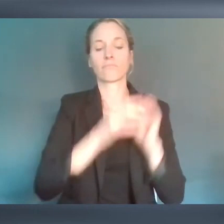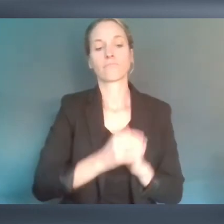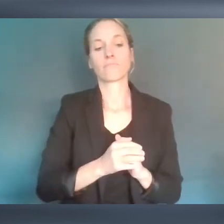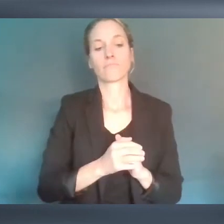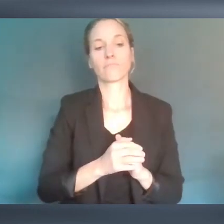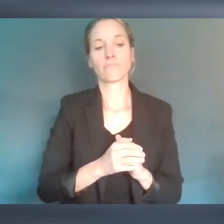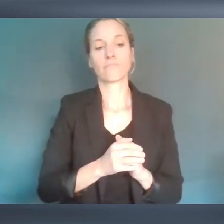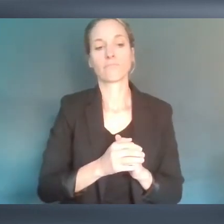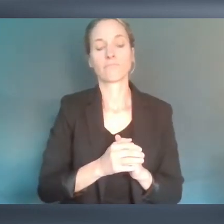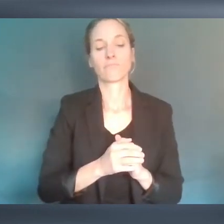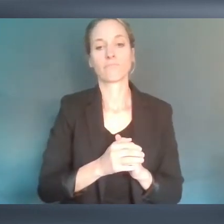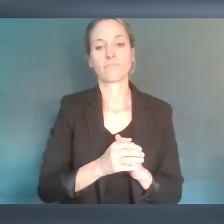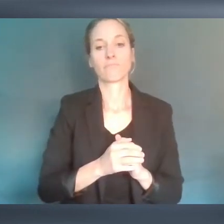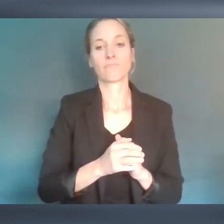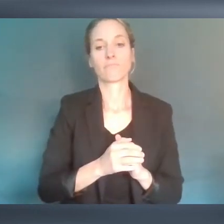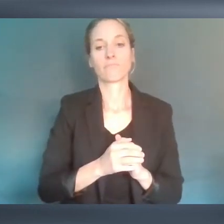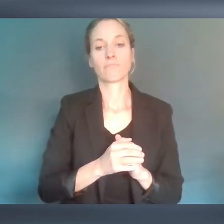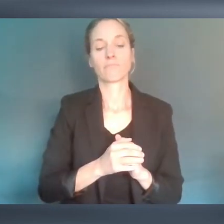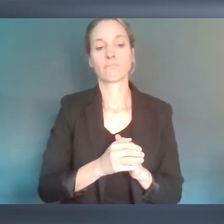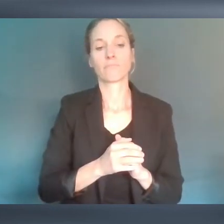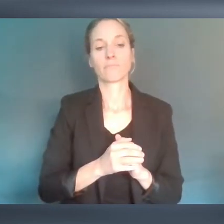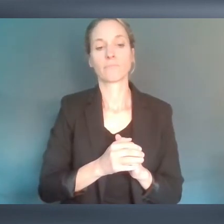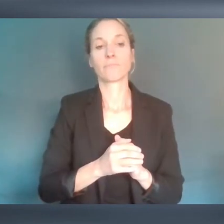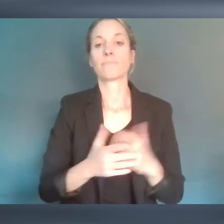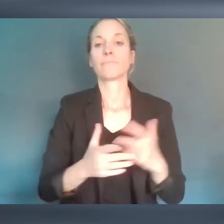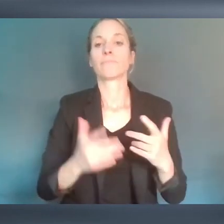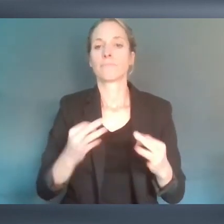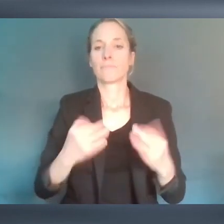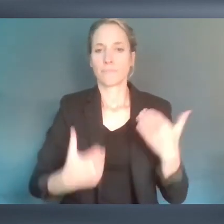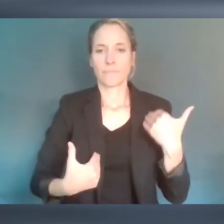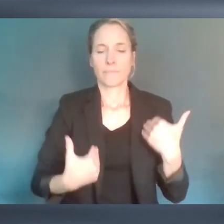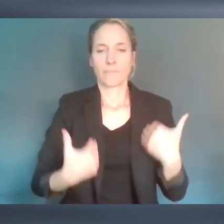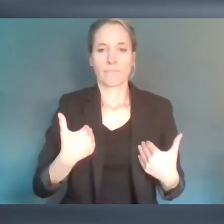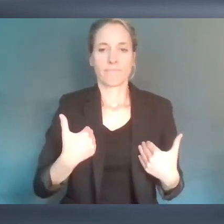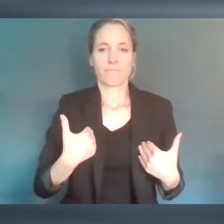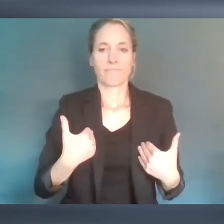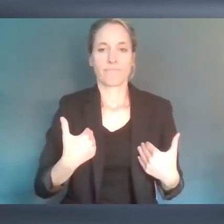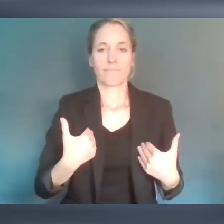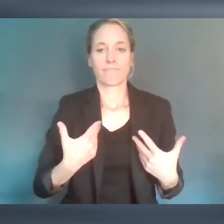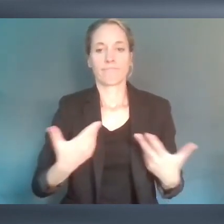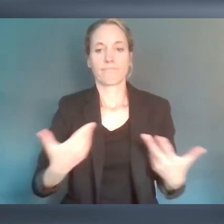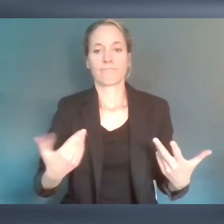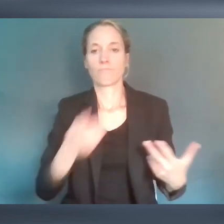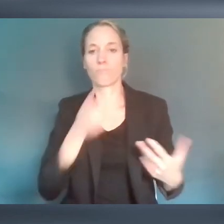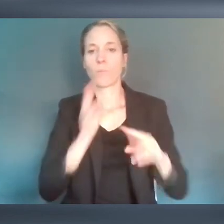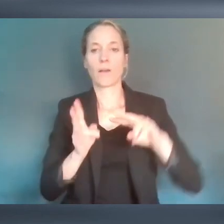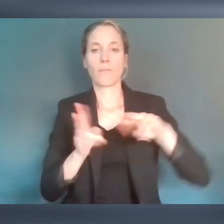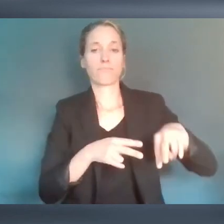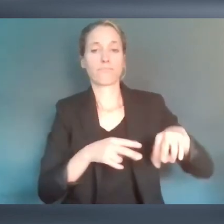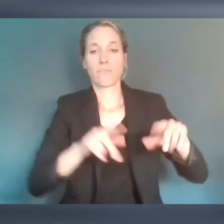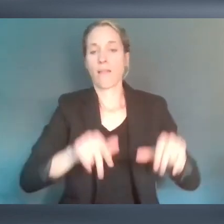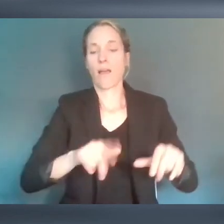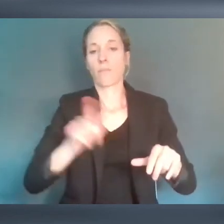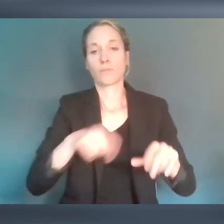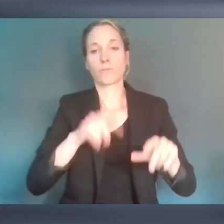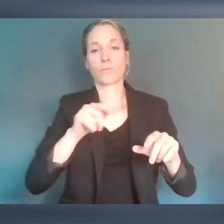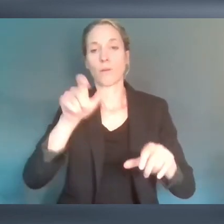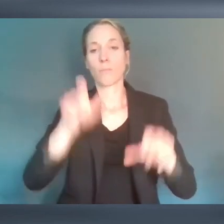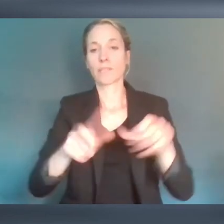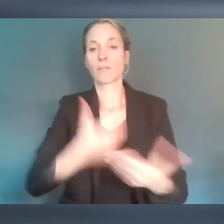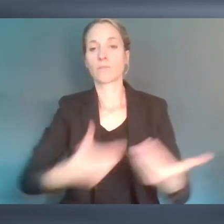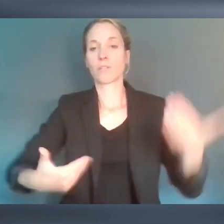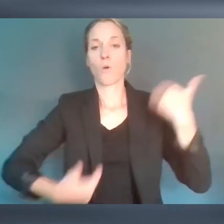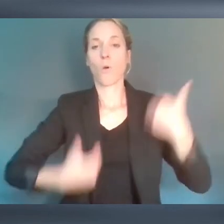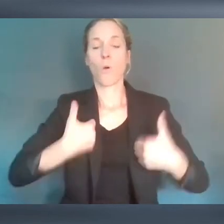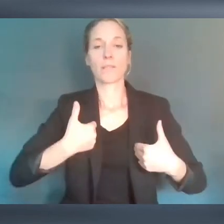normes. Le handicap, il faut faire avec. Évidemment, il faut intégrer les personnes en situation de handicap,